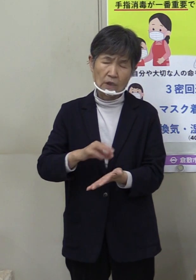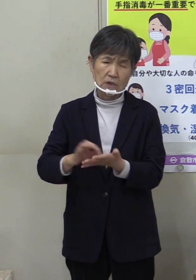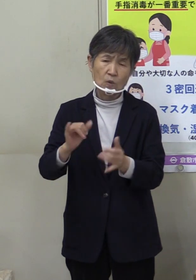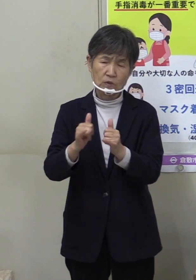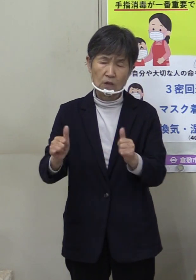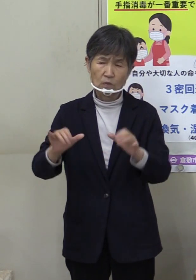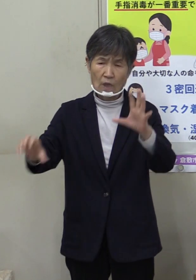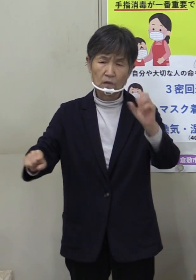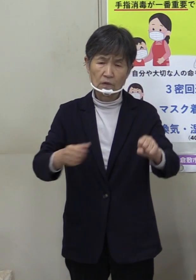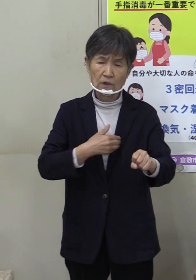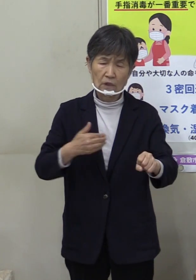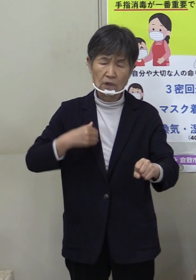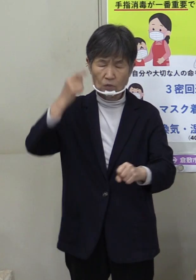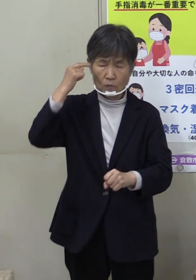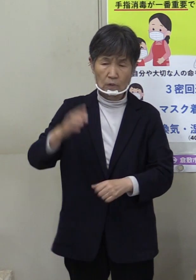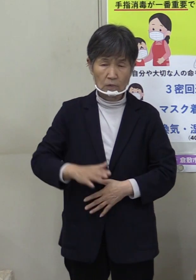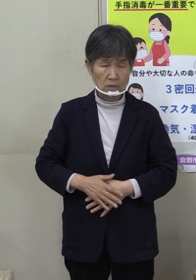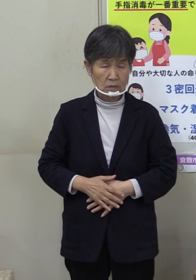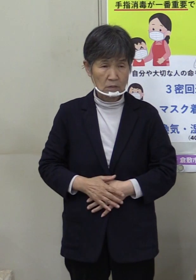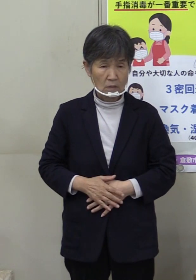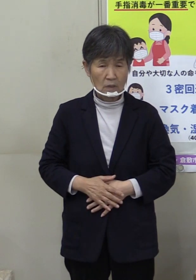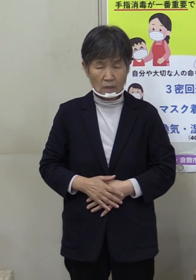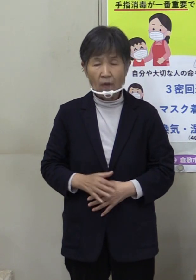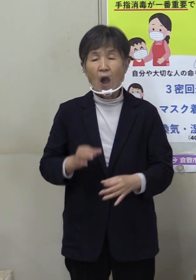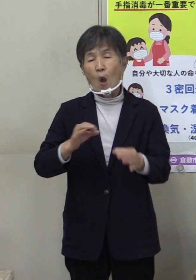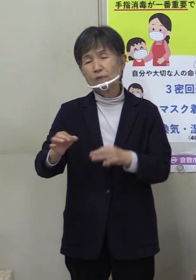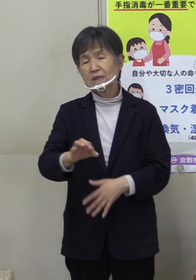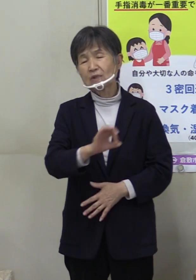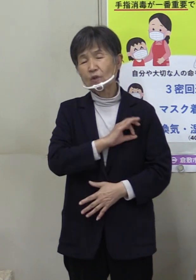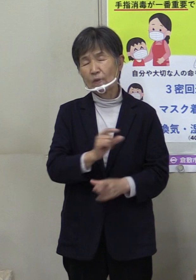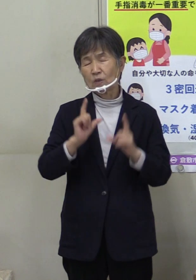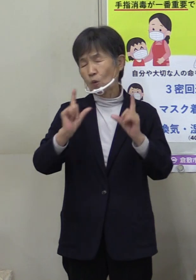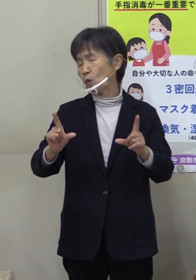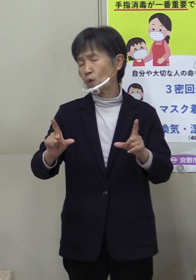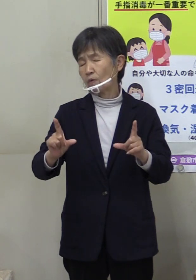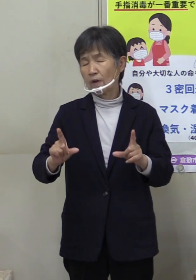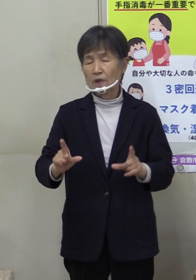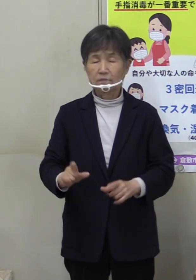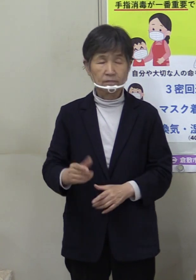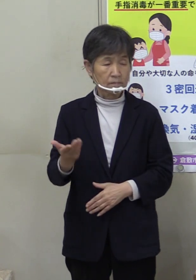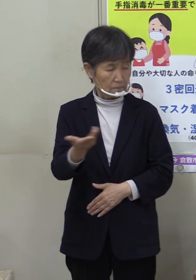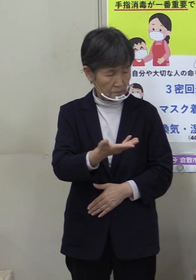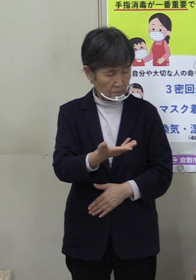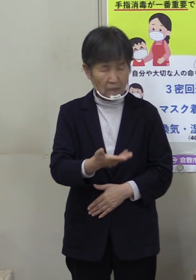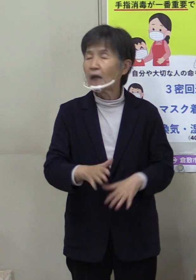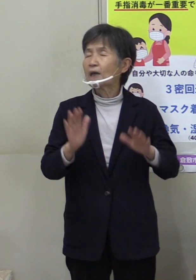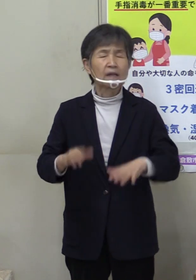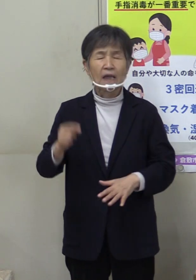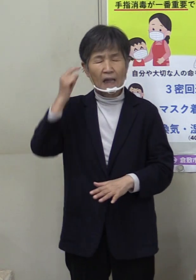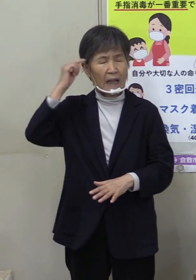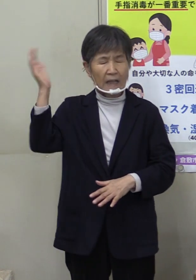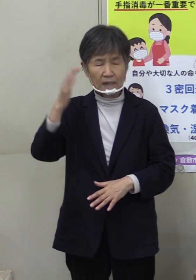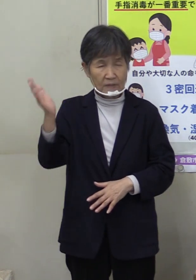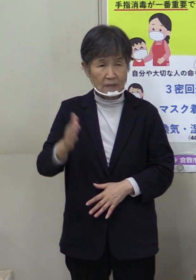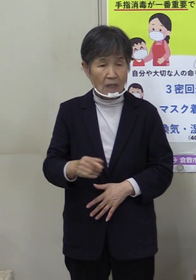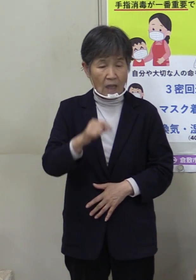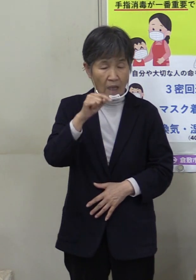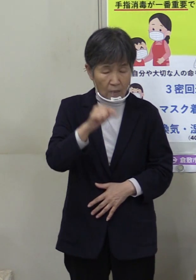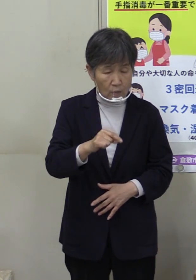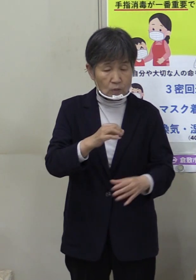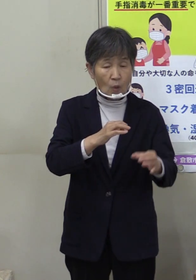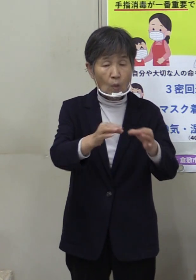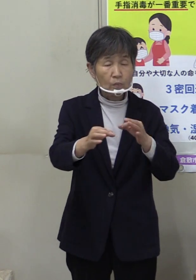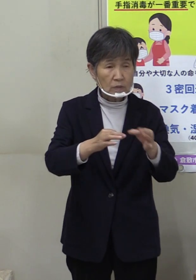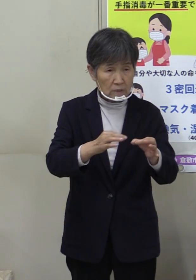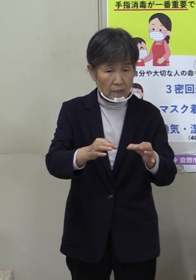ております。 ということですか？店名の公表は 今のところ考えておりません。 このお店って他に